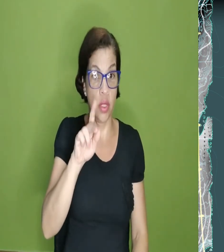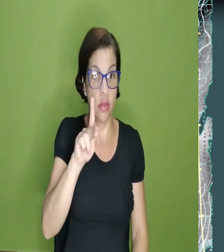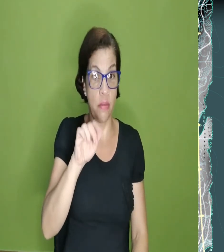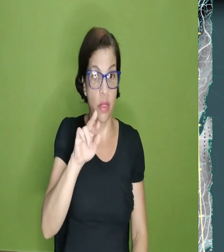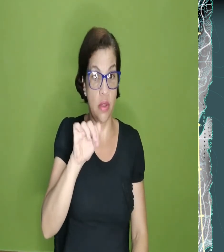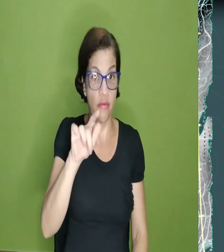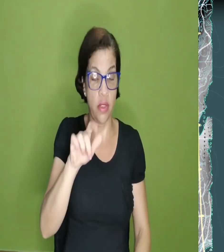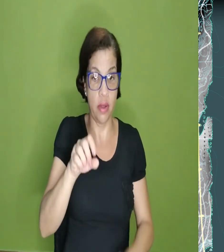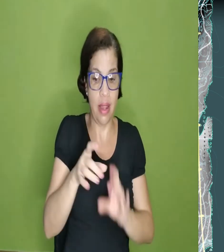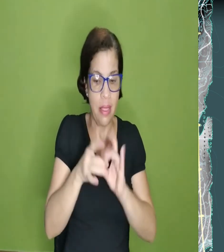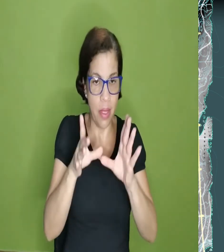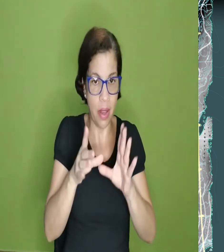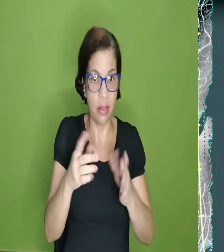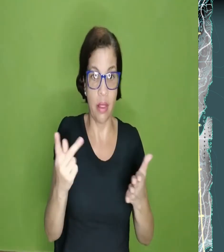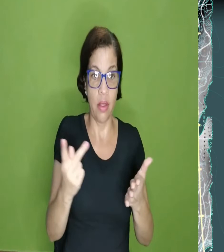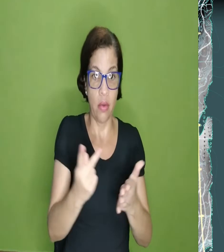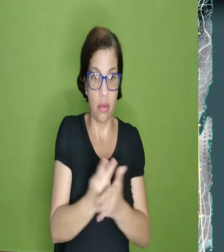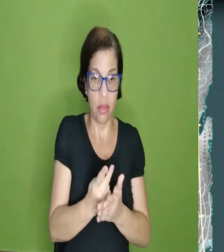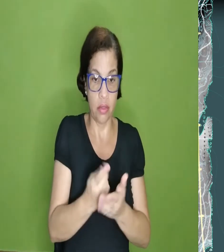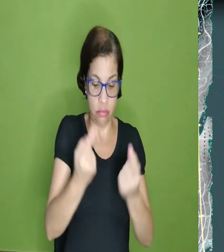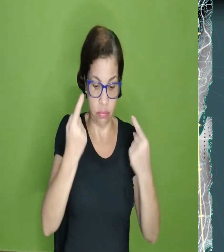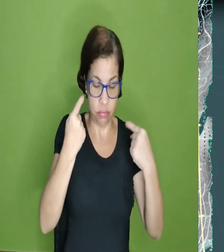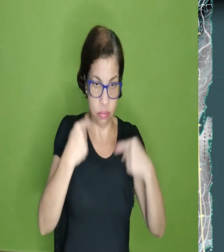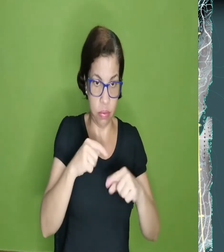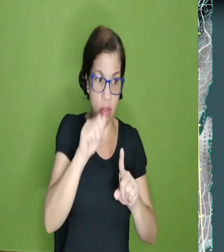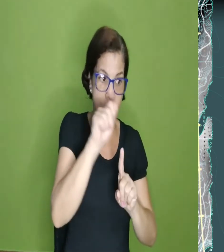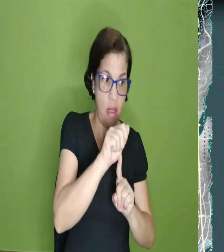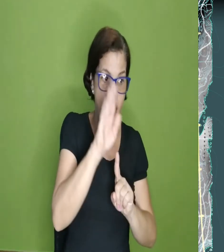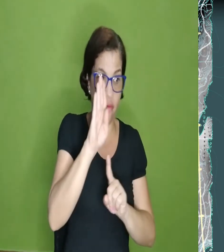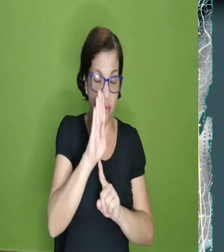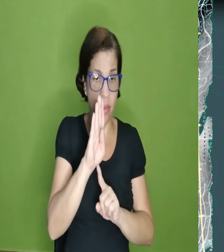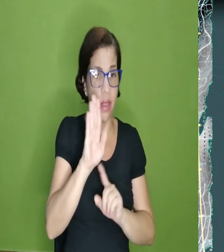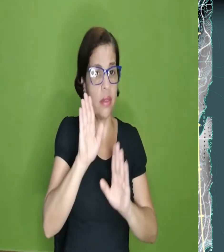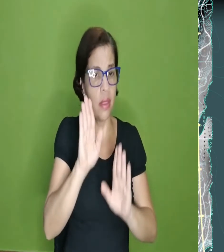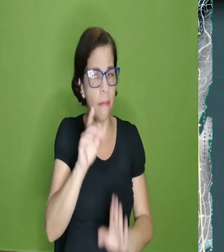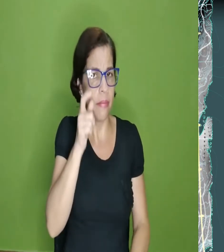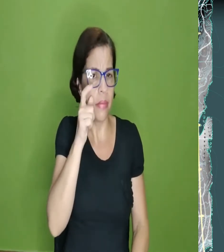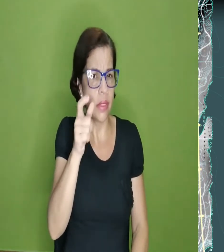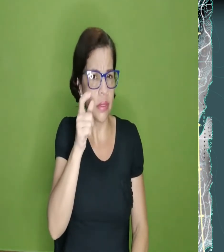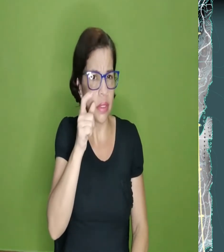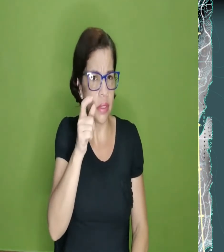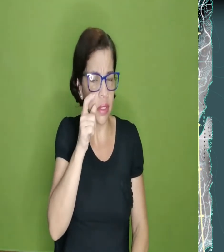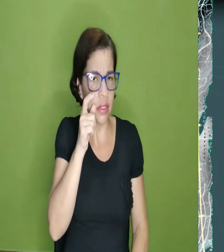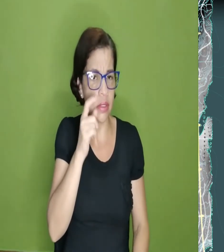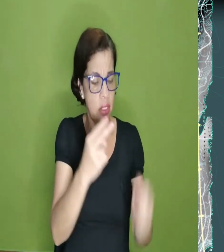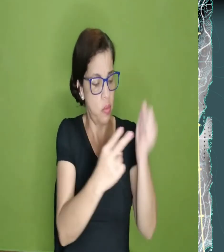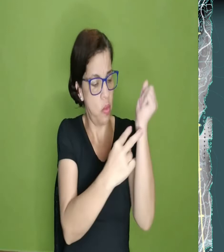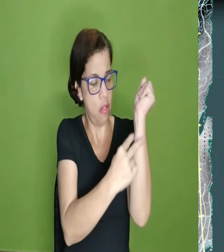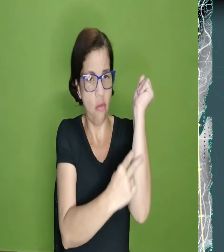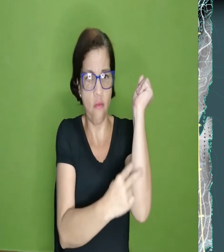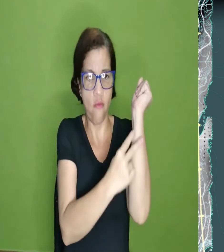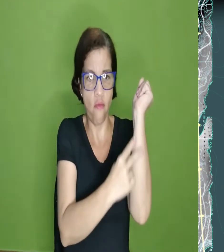age de forma indistinta sobre receptores alfa e beta, mas é bastante interessante que sobre os